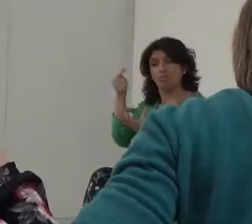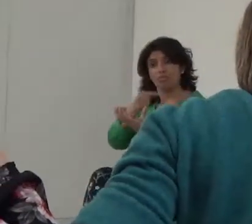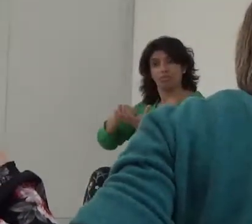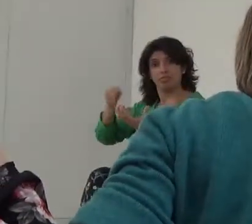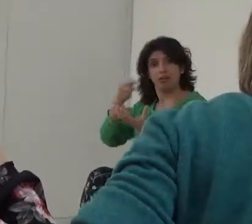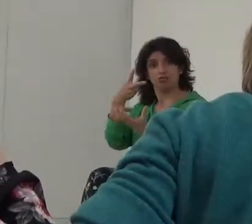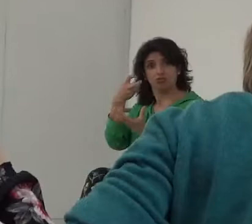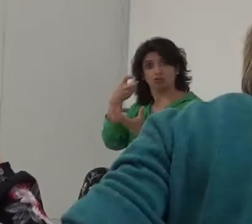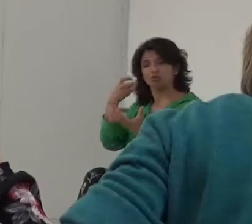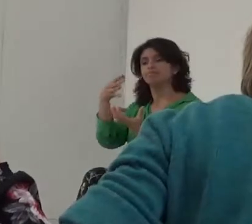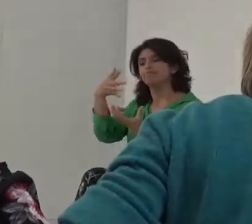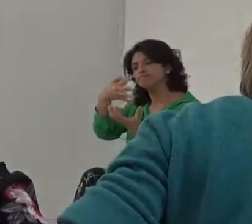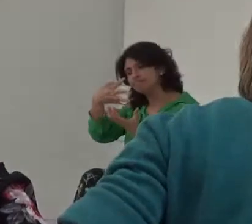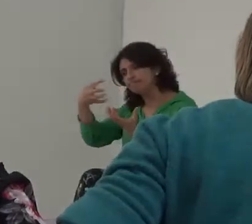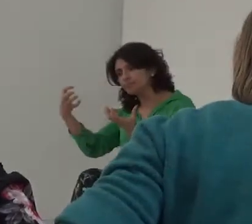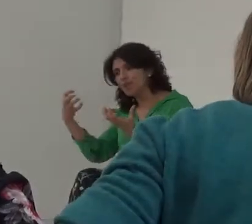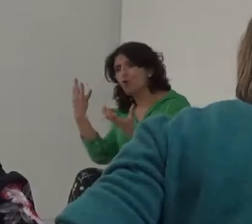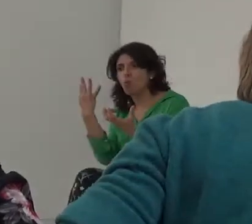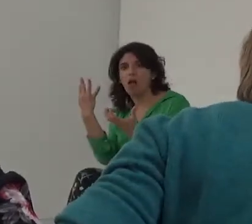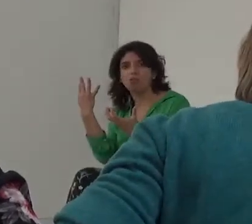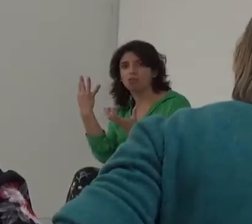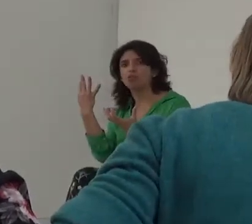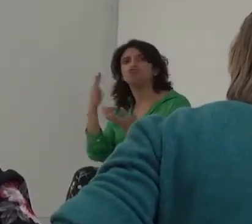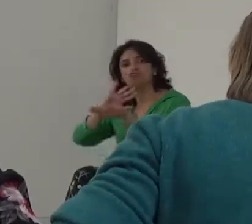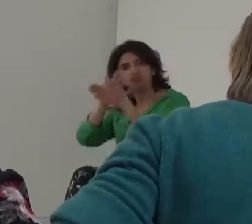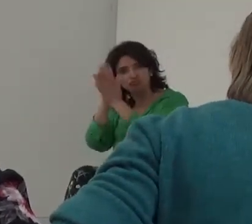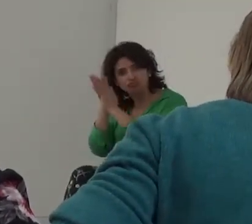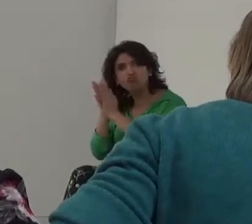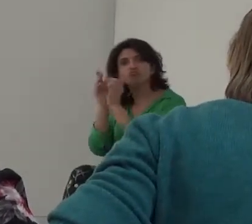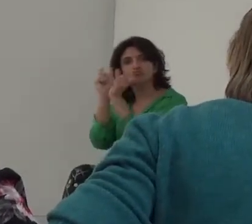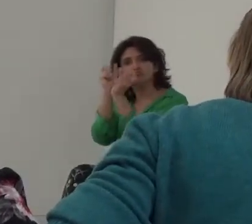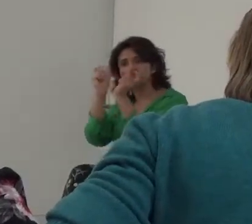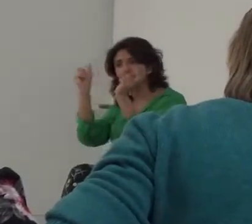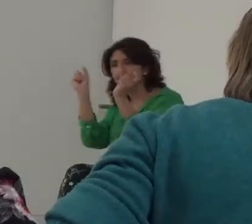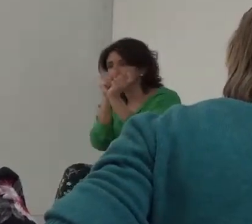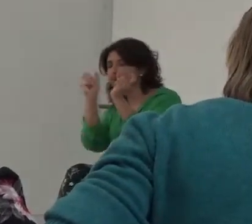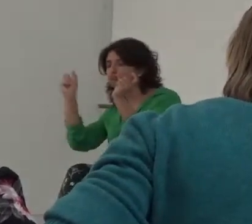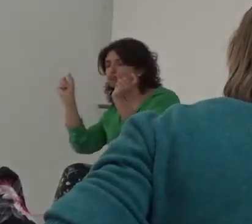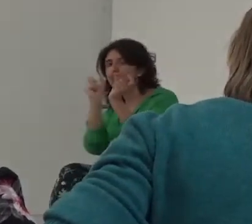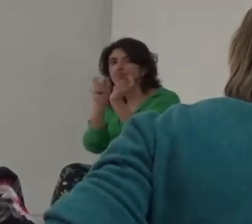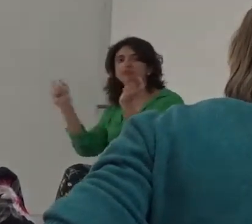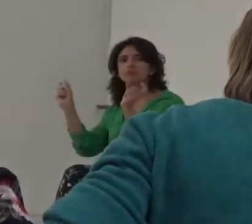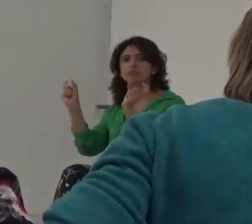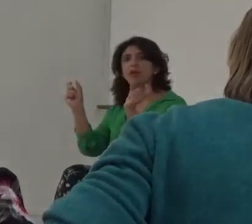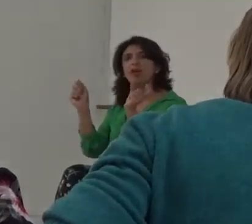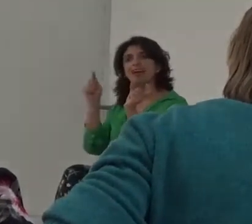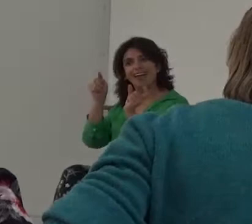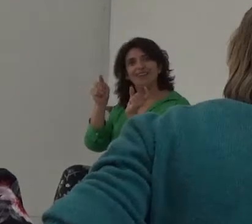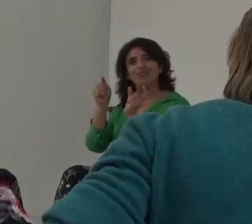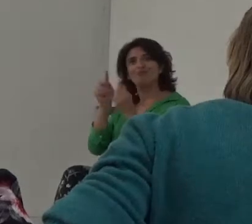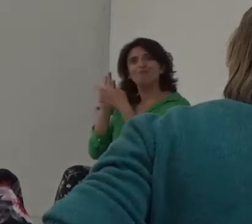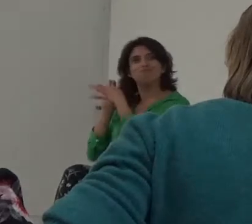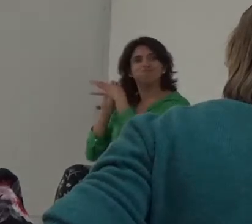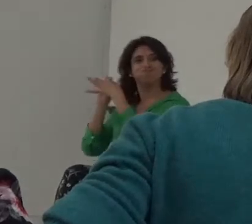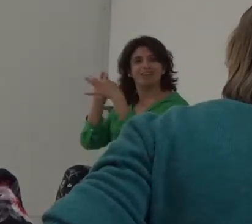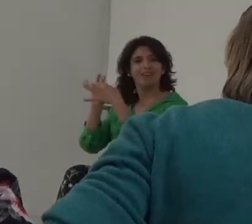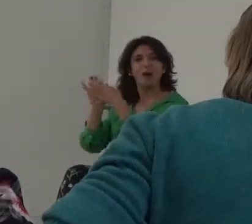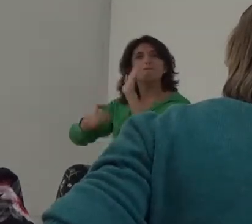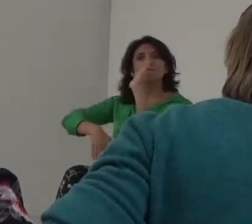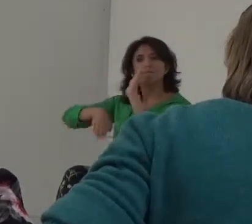presentaron las secciones, todas las secciones, y coincide que son los signantes con mayor años de experiencia